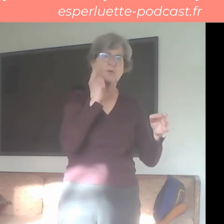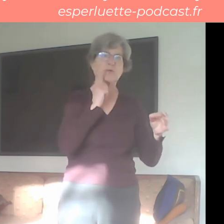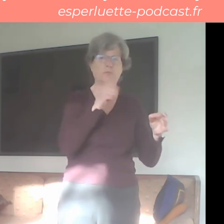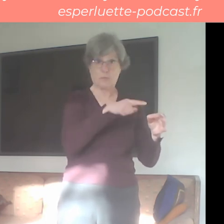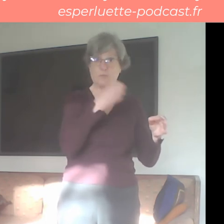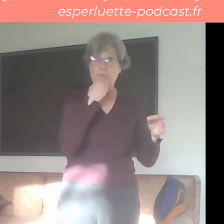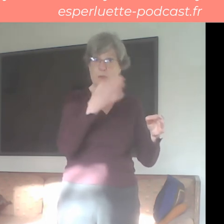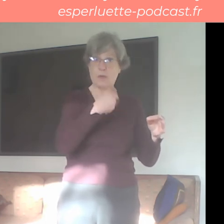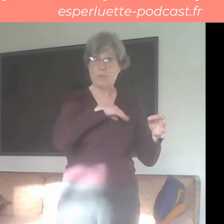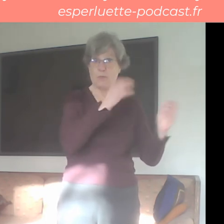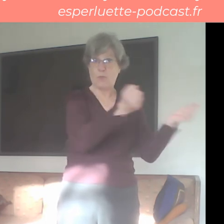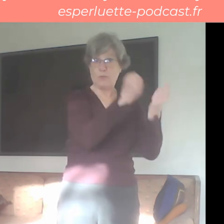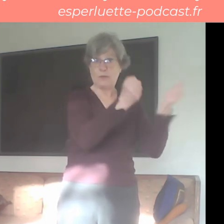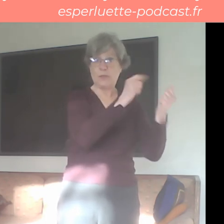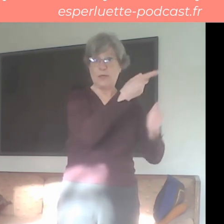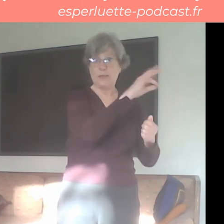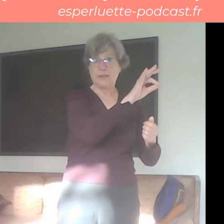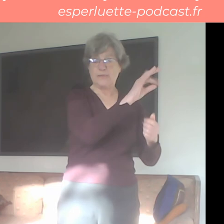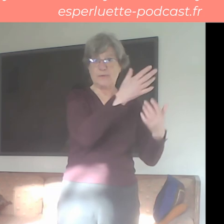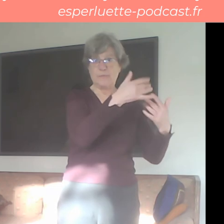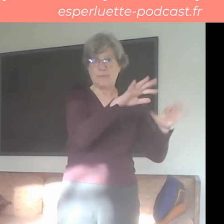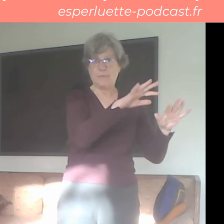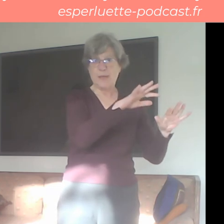la sculpture. Il y a des très grands peintres sourds, il y a des très grands sculpteurs sourds.